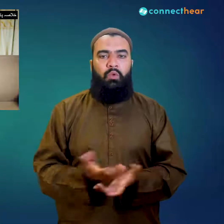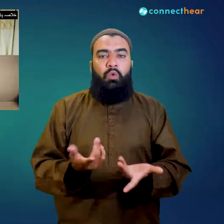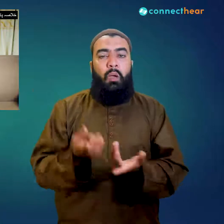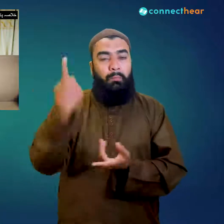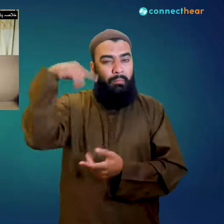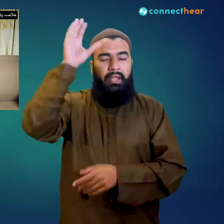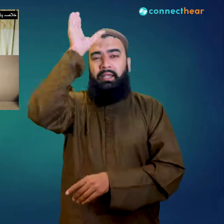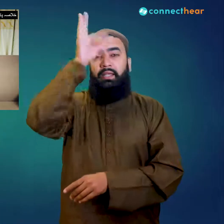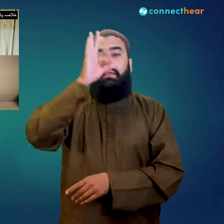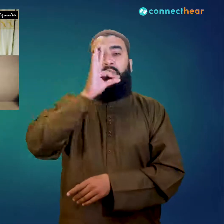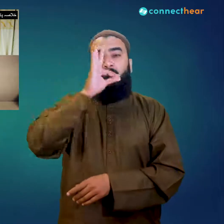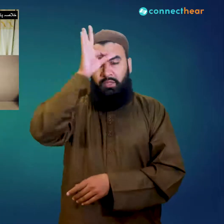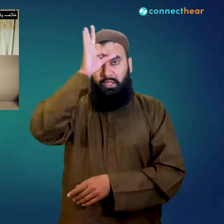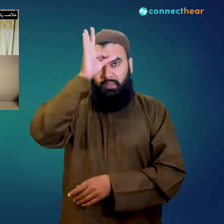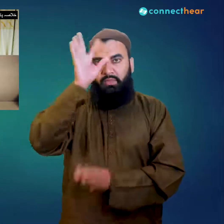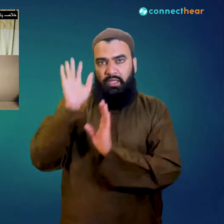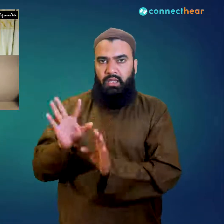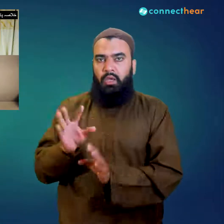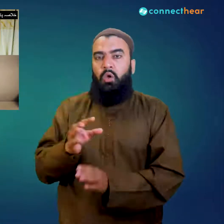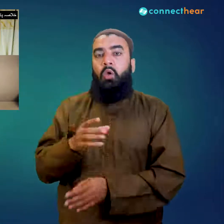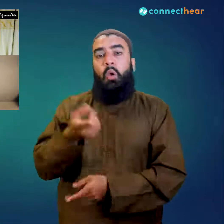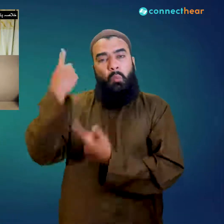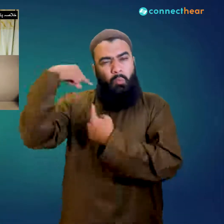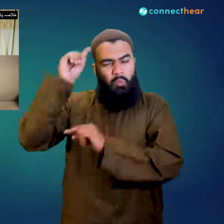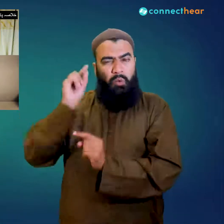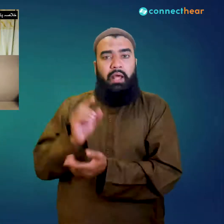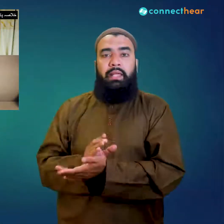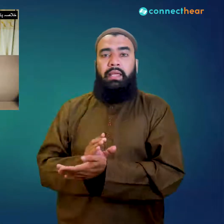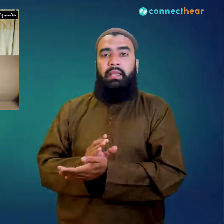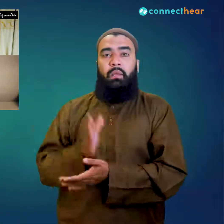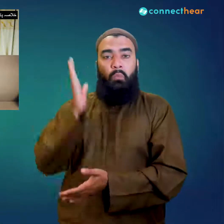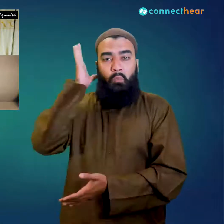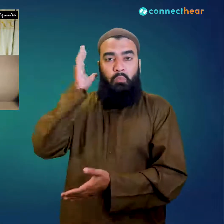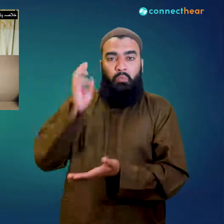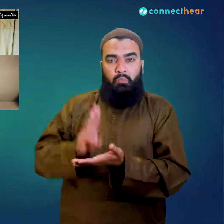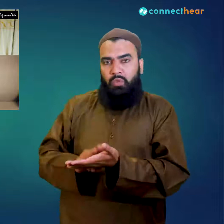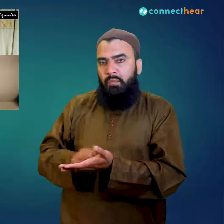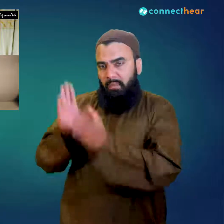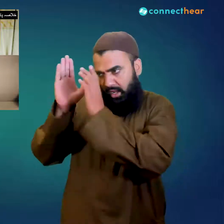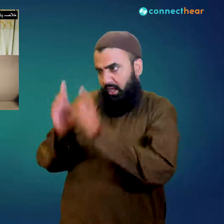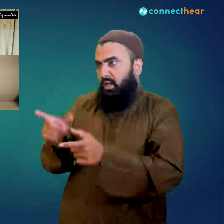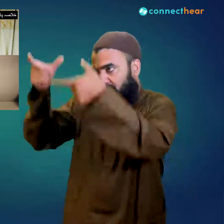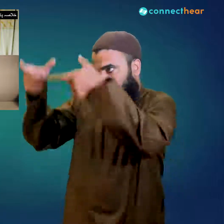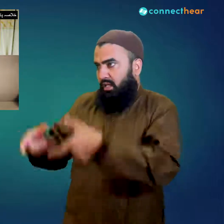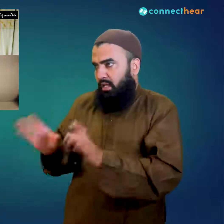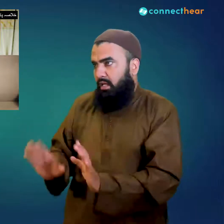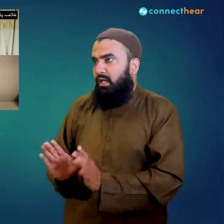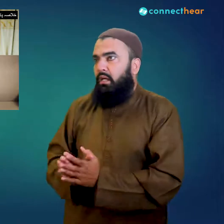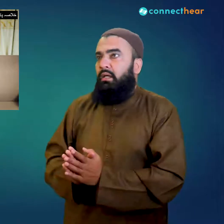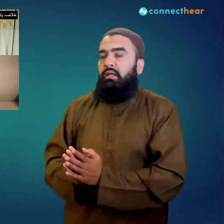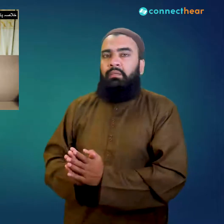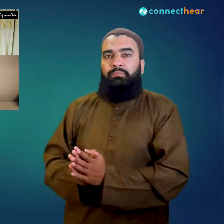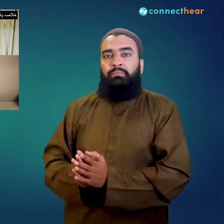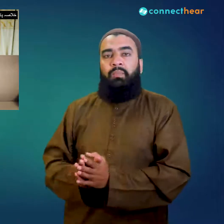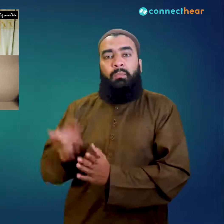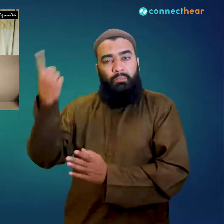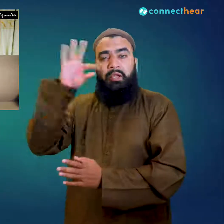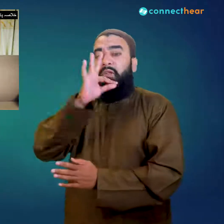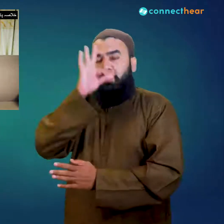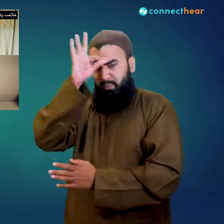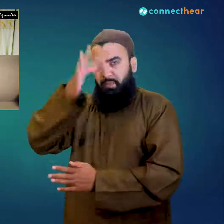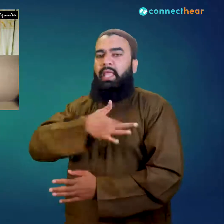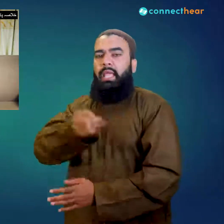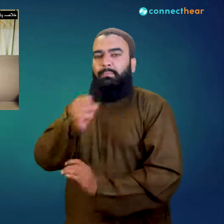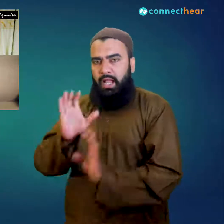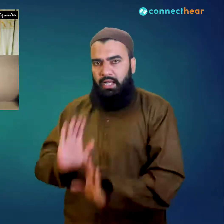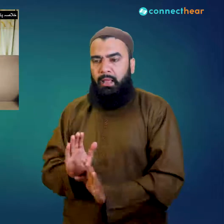اہل الکتاب کے لفظ سے ان کو خطاب فرمایا گیا، لیکن اس وقت تو اہل کتاب یہ ہے نہیں، اس لیے کہ اس کتاب پر جو ان پر نازل